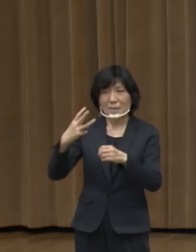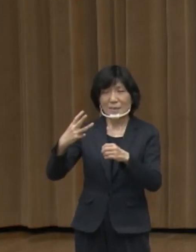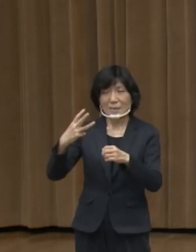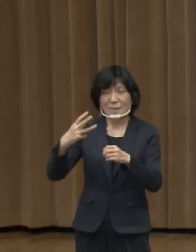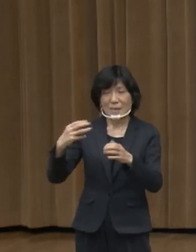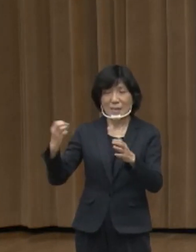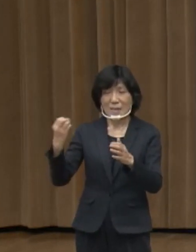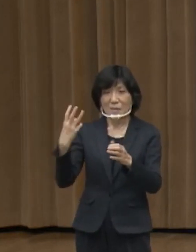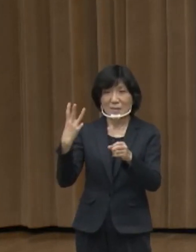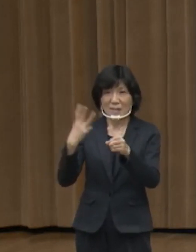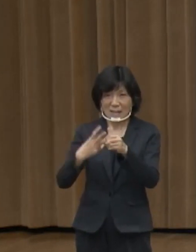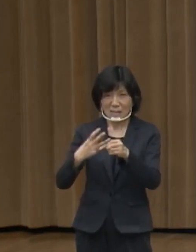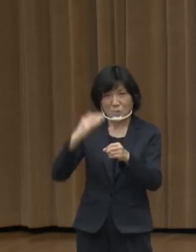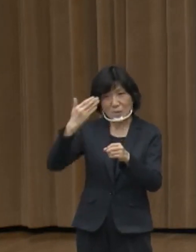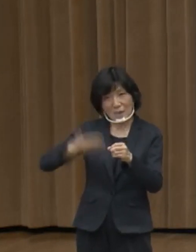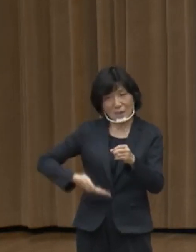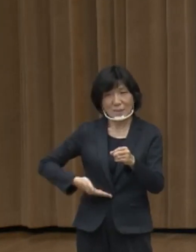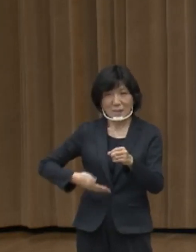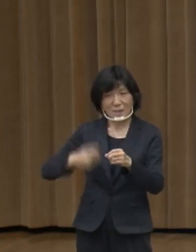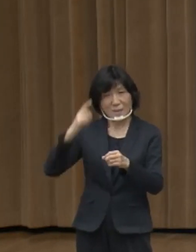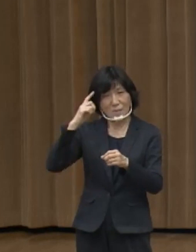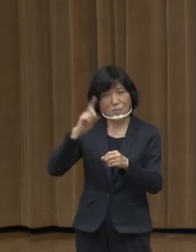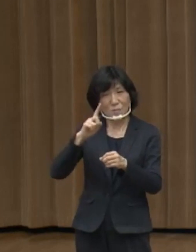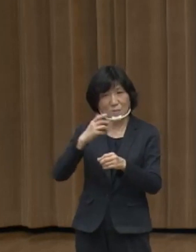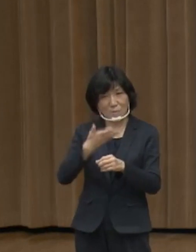所感をお願いいたします。 はい、